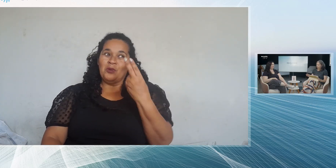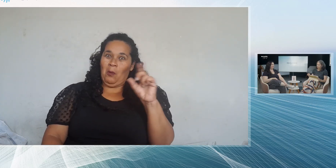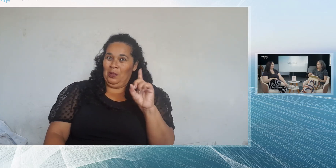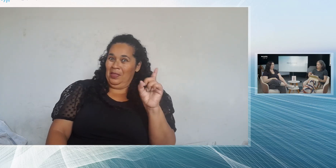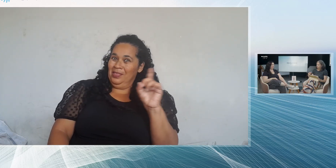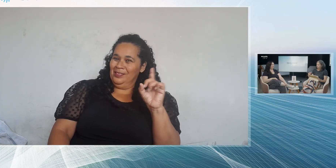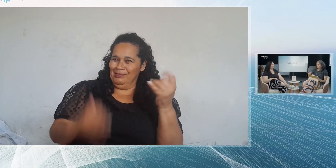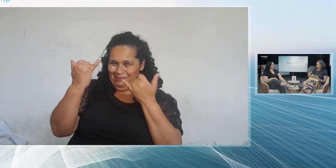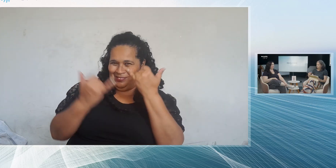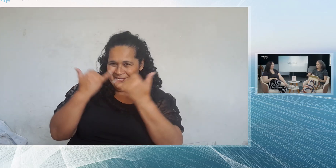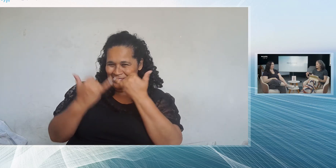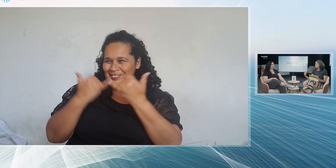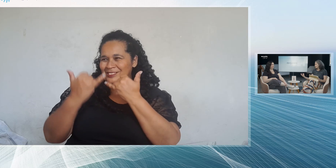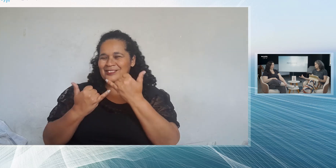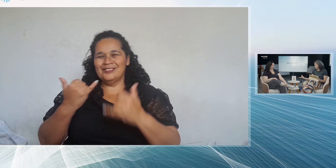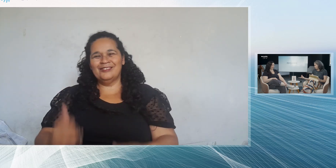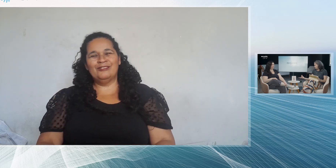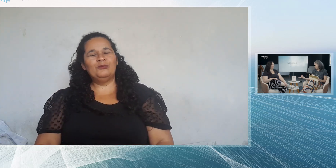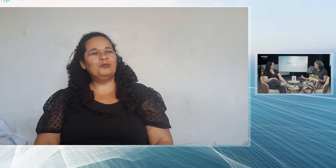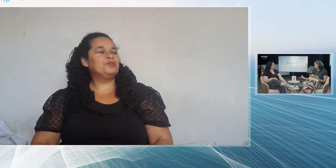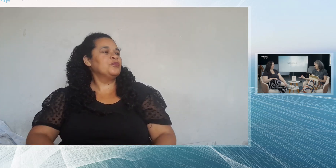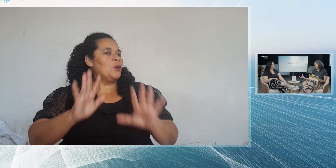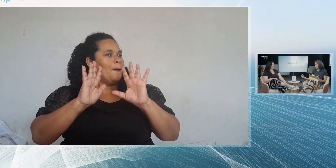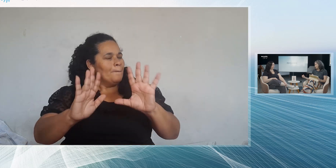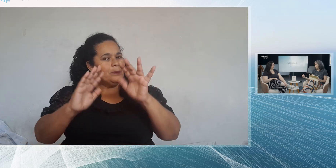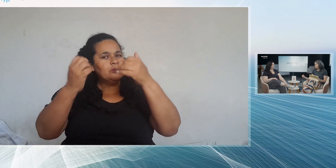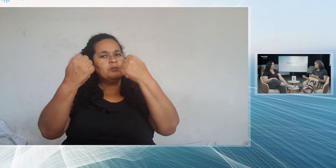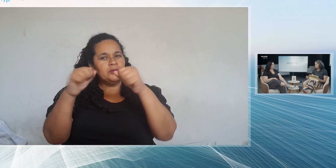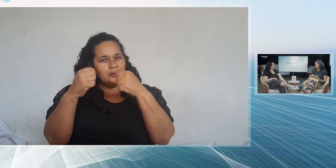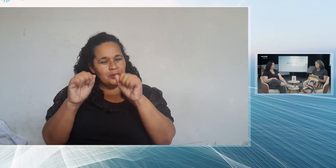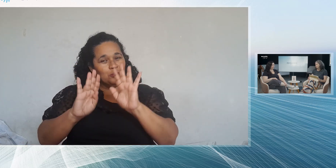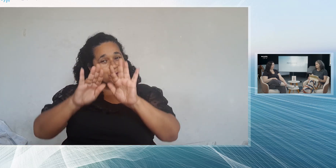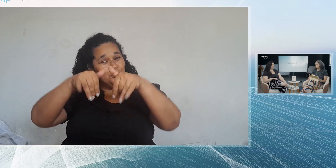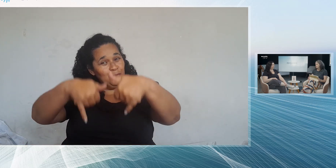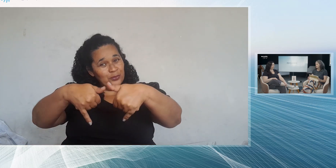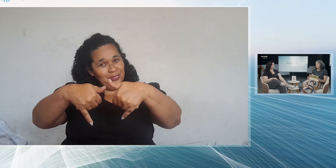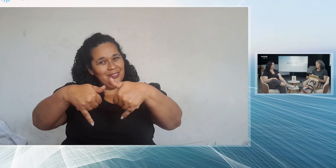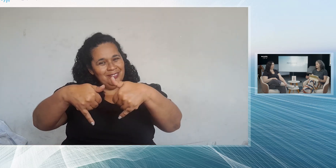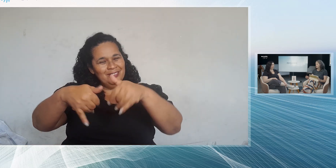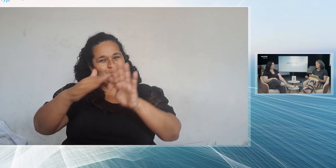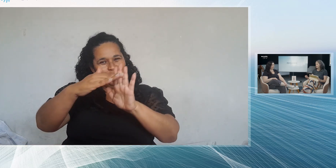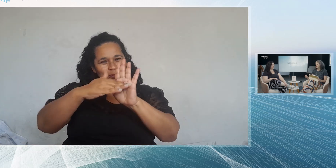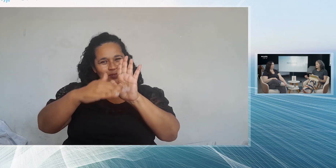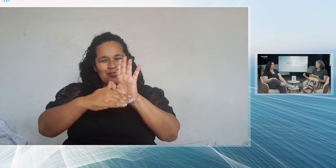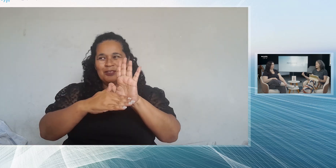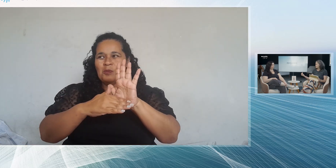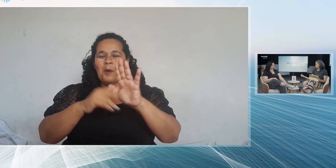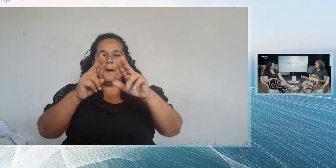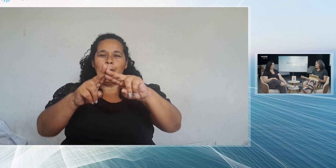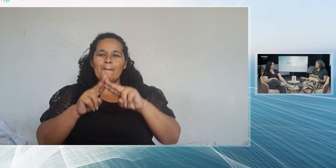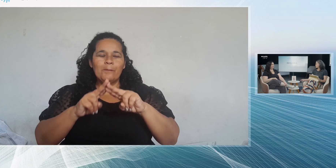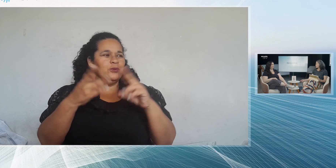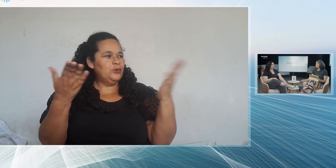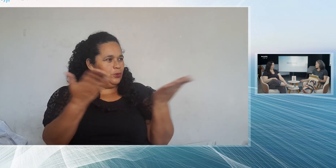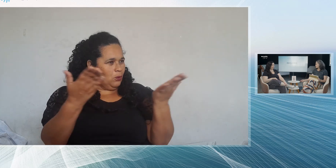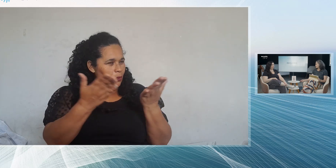assim, para você compartilhar com a gente, se puder, algum caso que você já experienciou